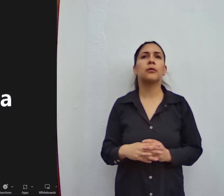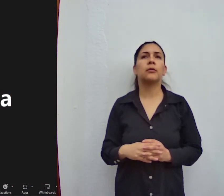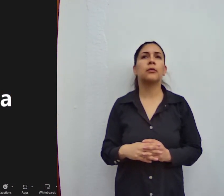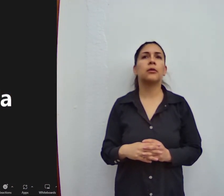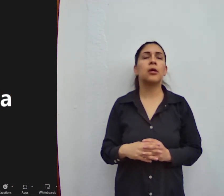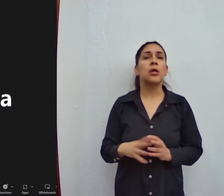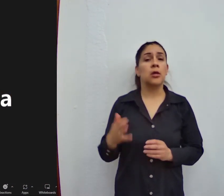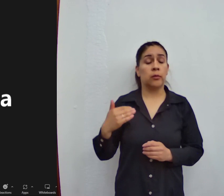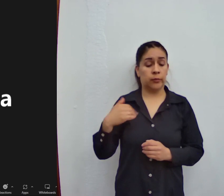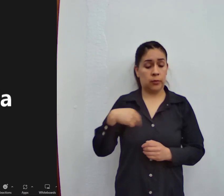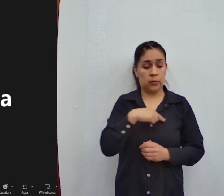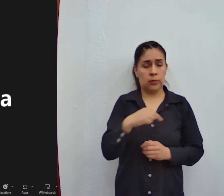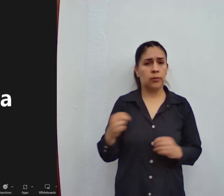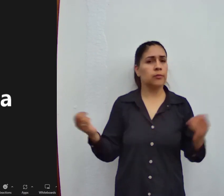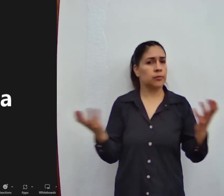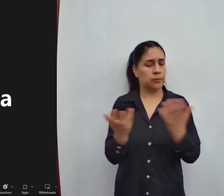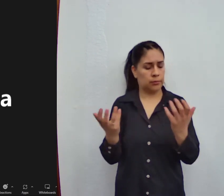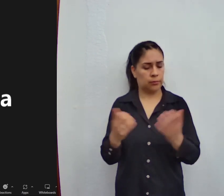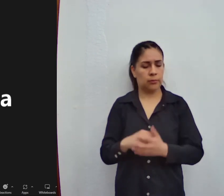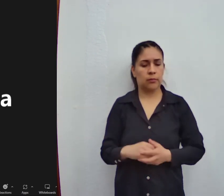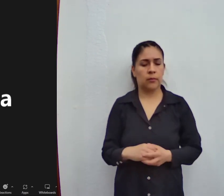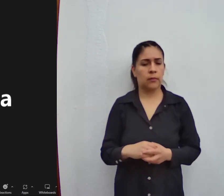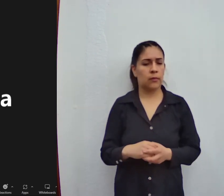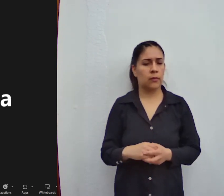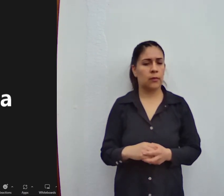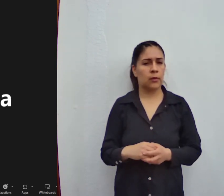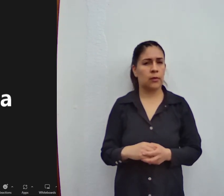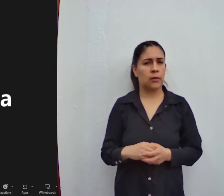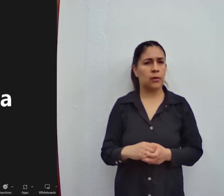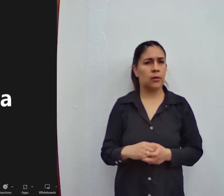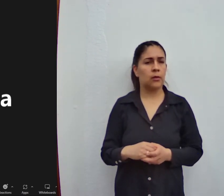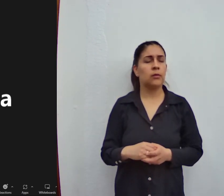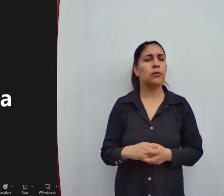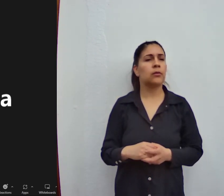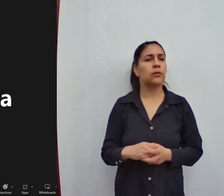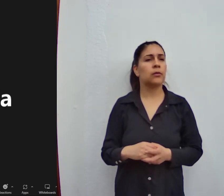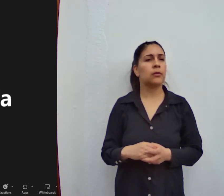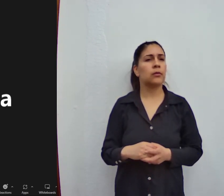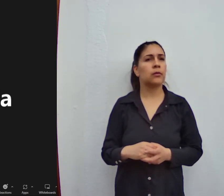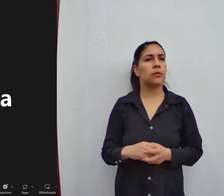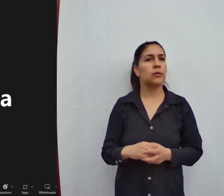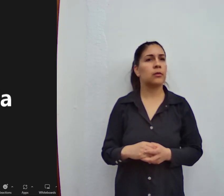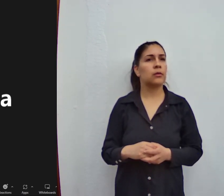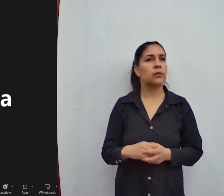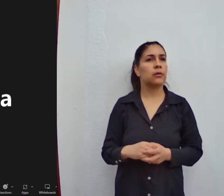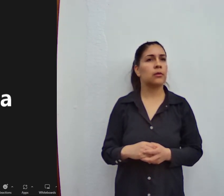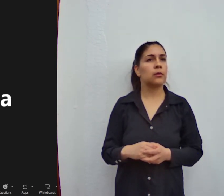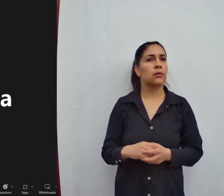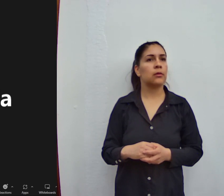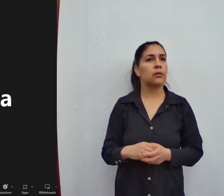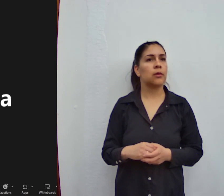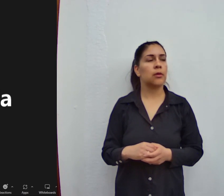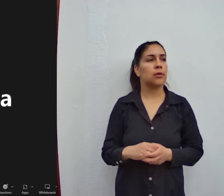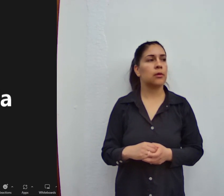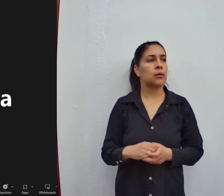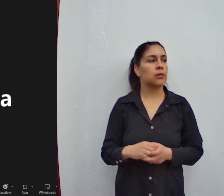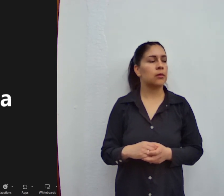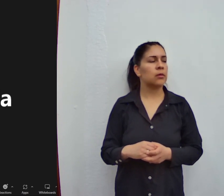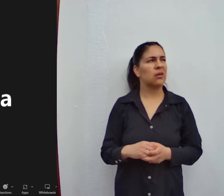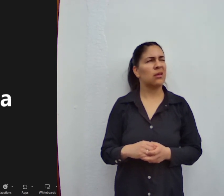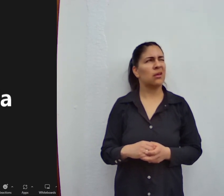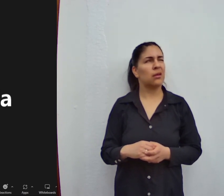Puentes, y desde hace un tiempo hemos estado realizando trabajos relevantes en relación a la discapacidad